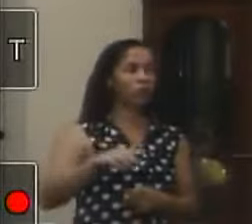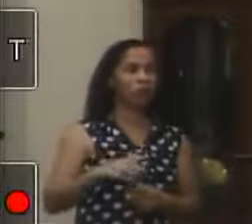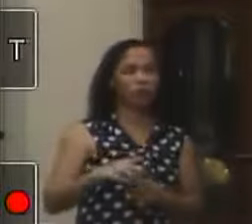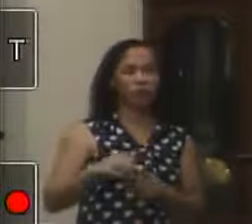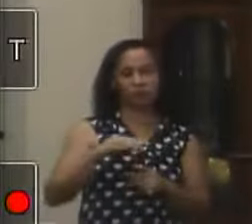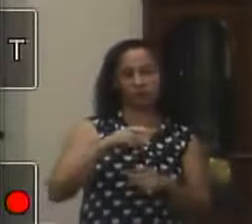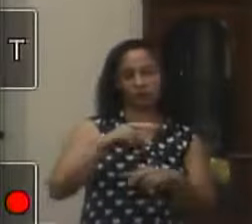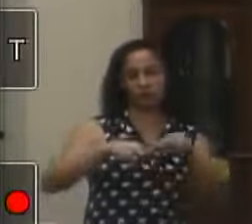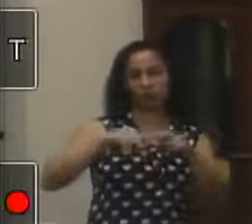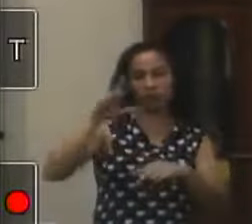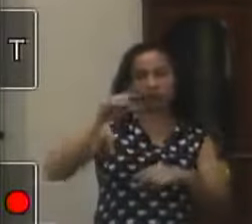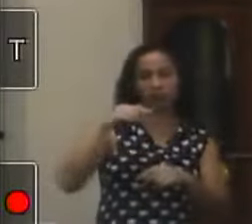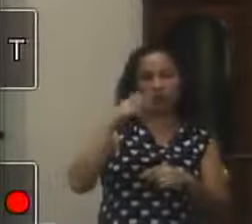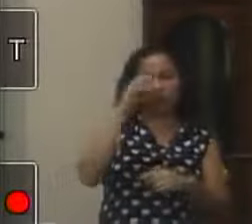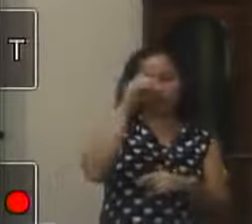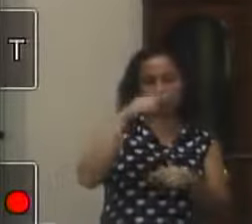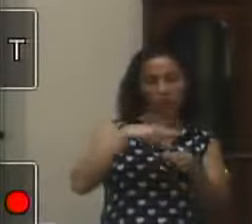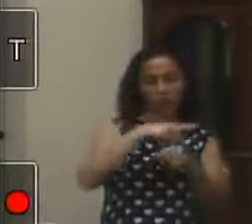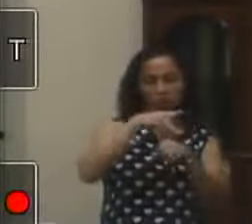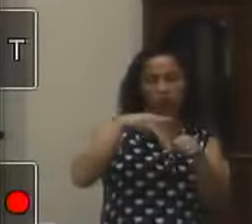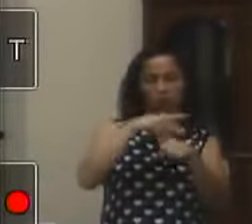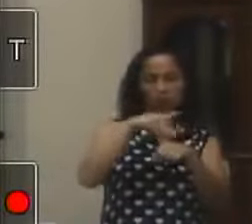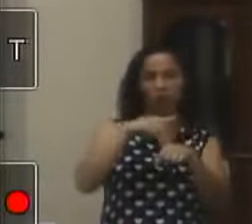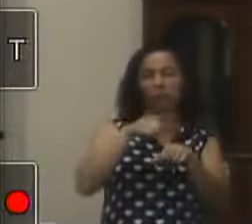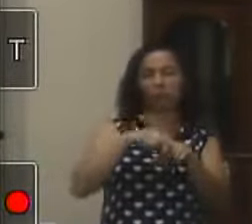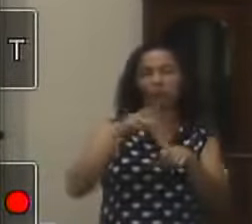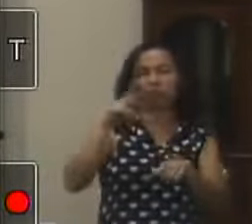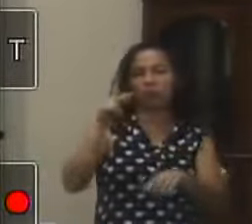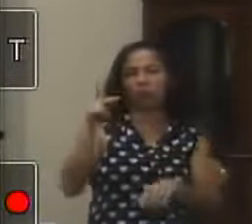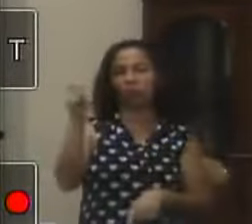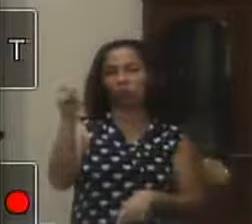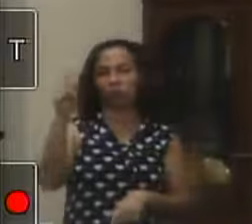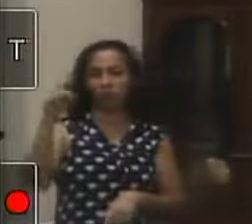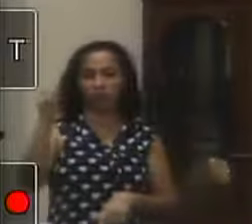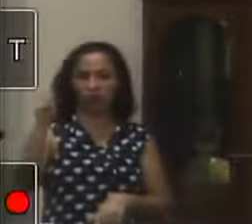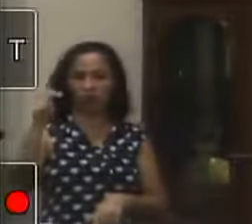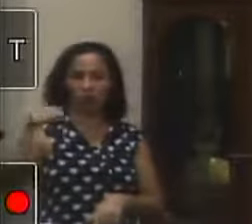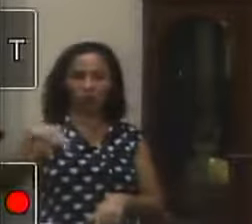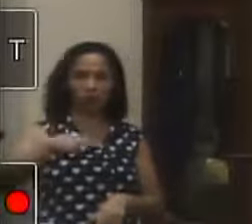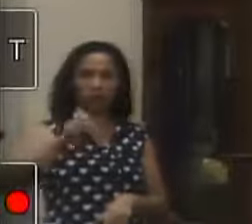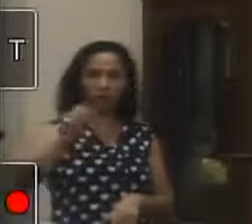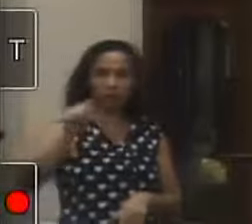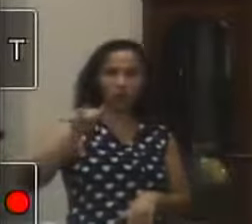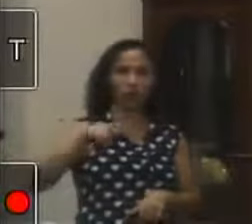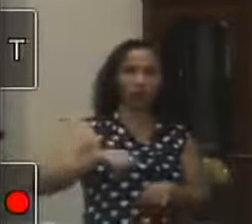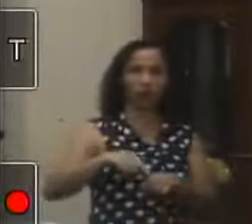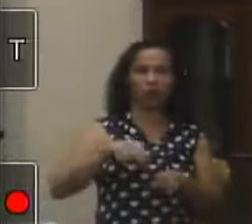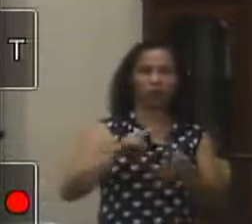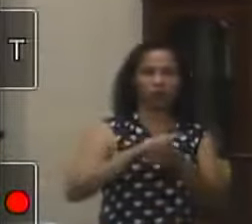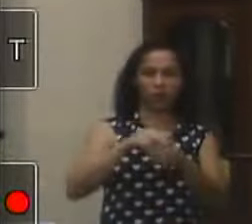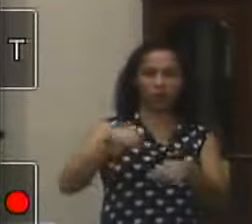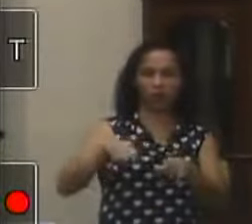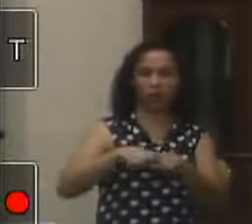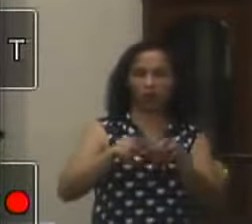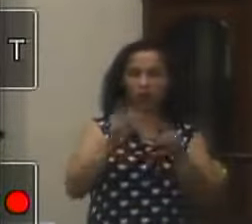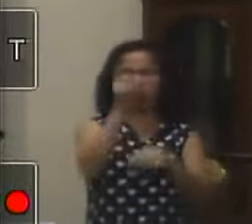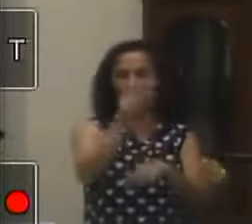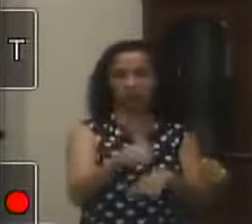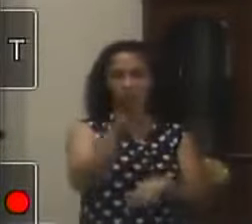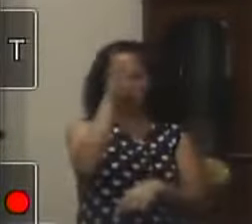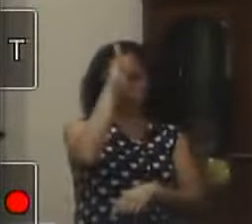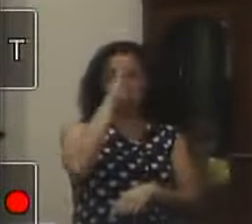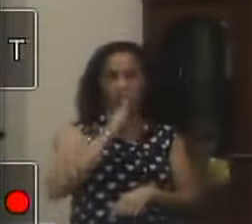no Paraguai. Vai ser a única academia do Brasil a levar atletas para lá. Então vai estar representando Valença e vai estar representando o Brasil, o estado do